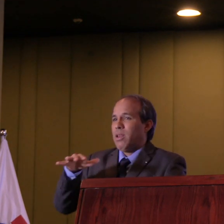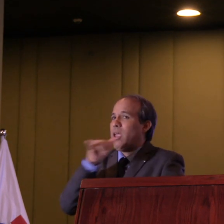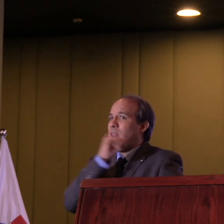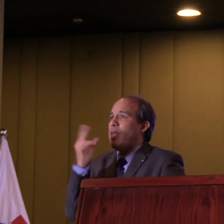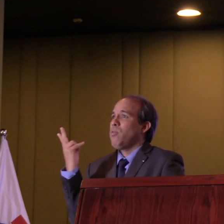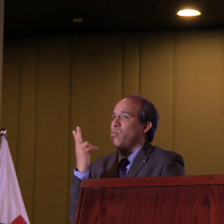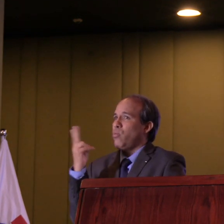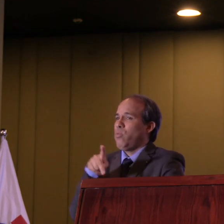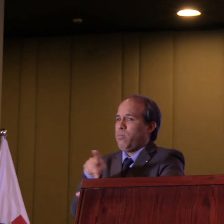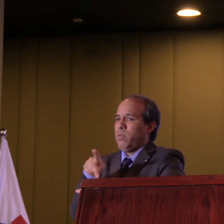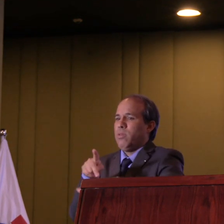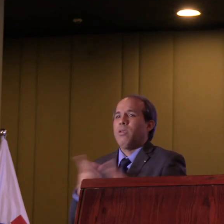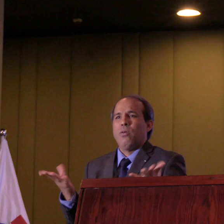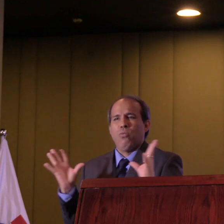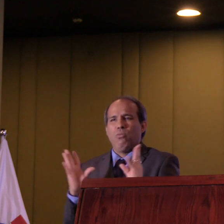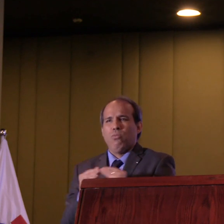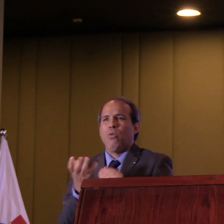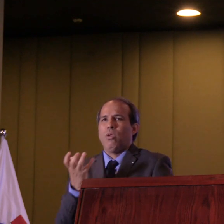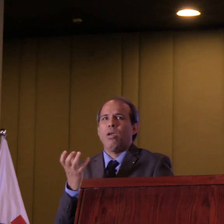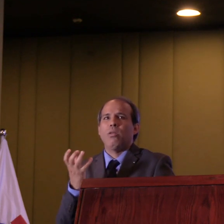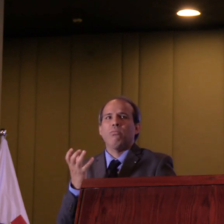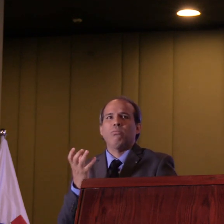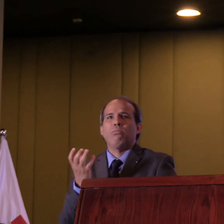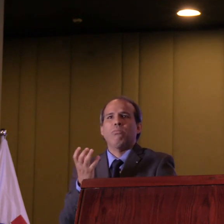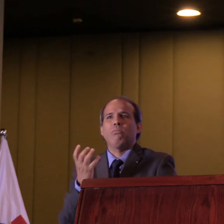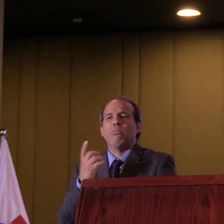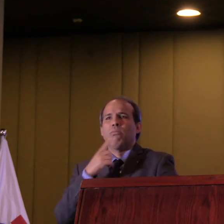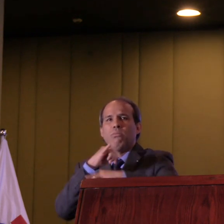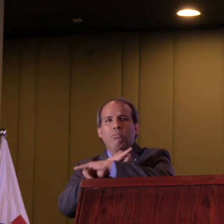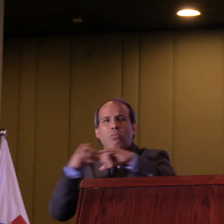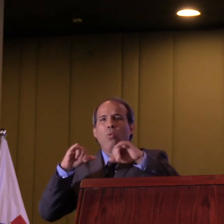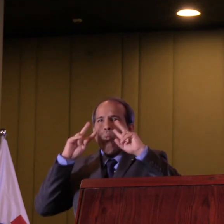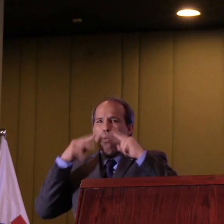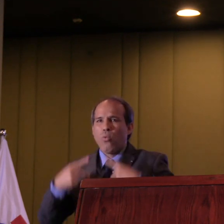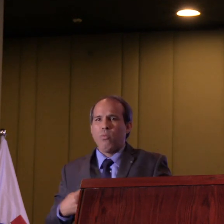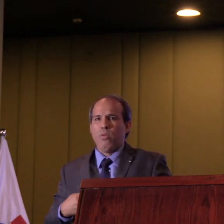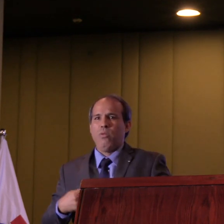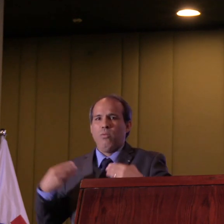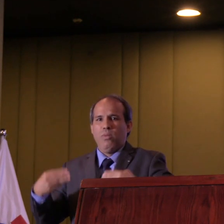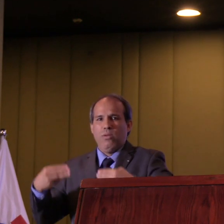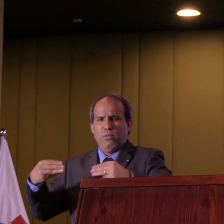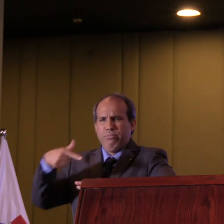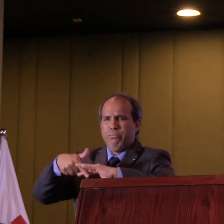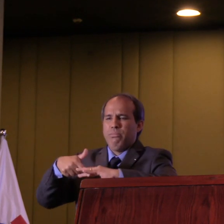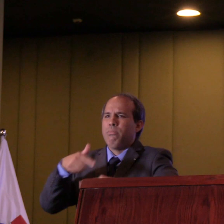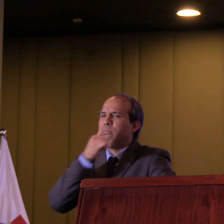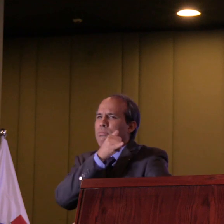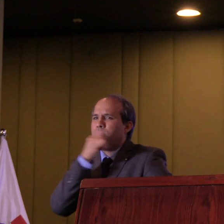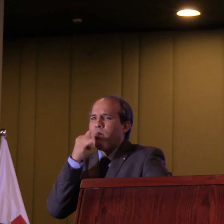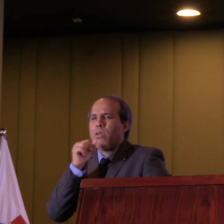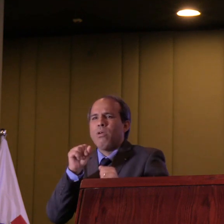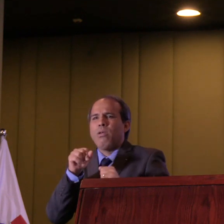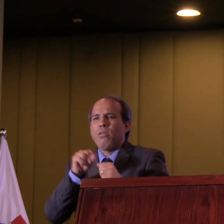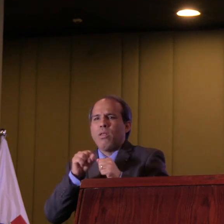fim, gostaria de registrar o reconhecimento do Ministério de Minas e Energia ao